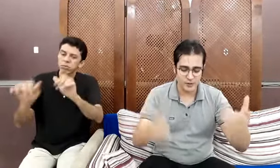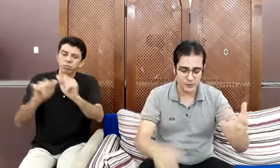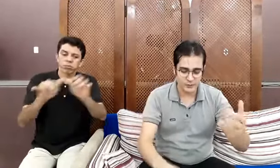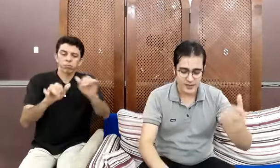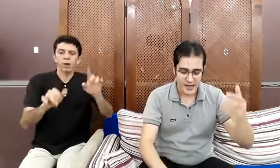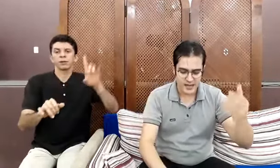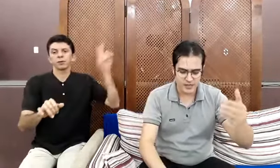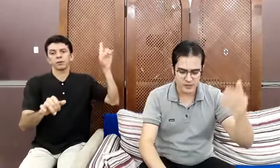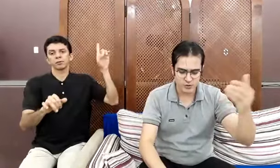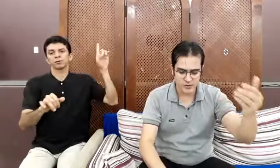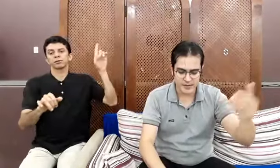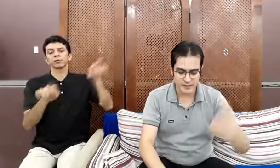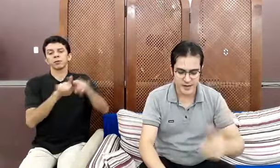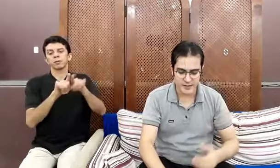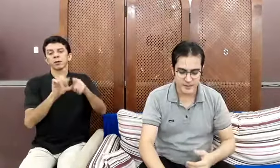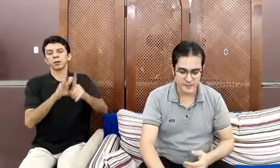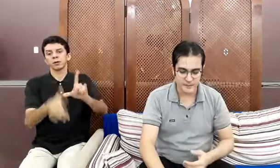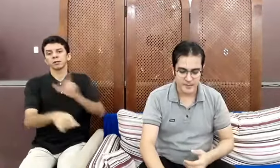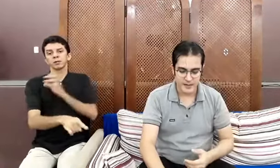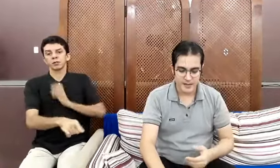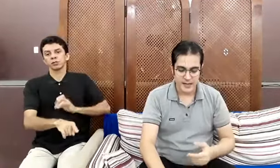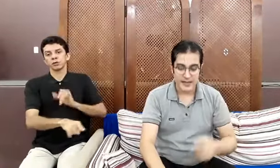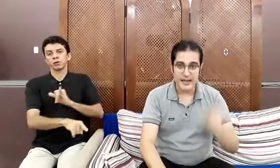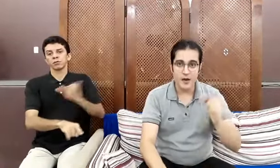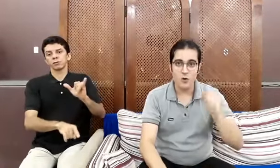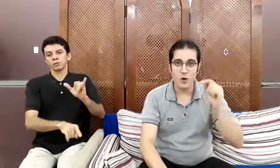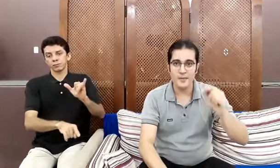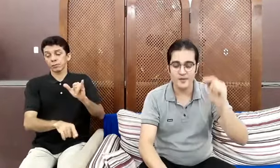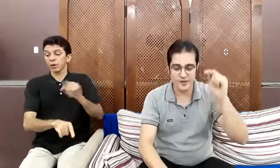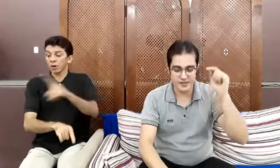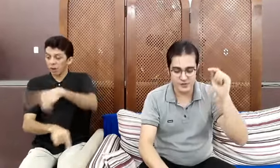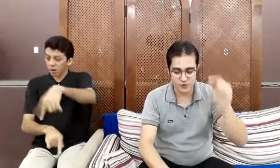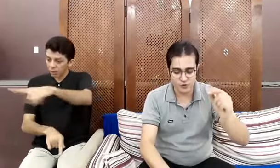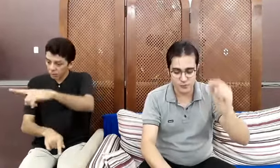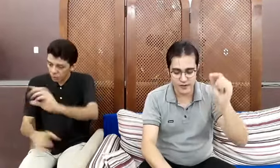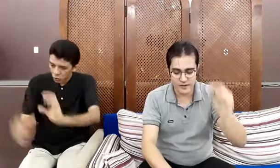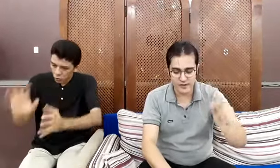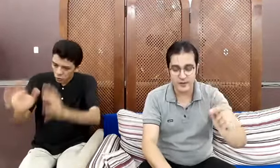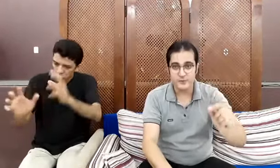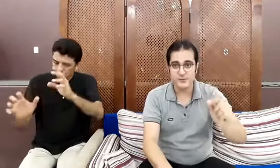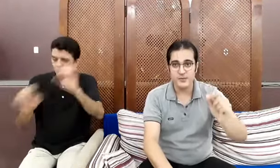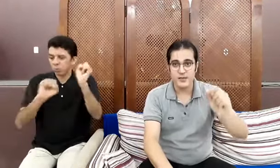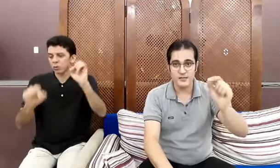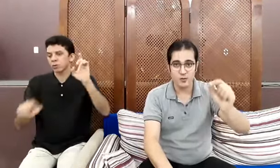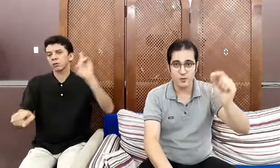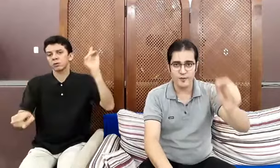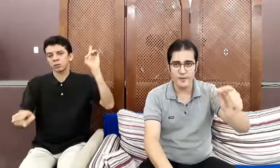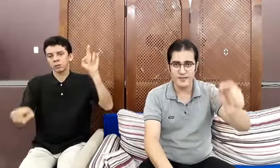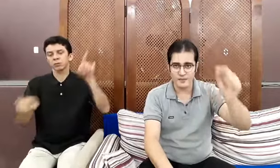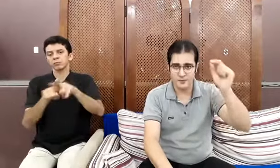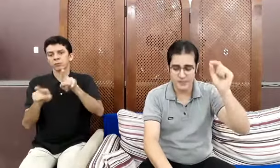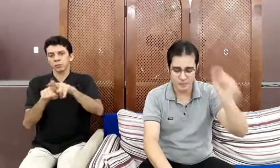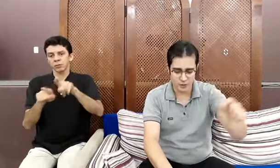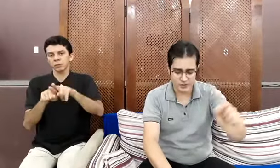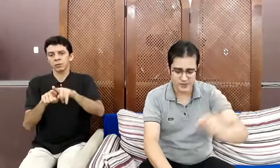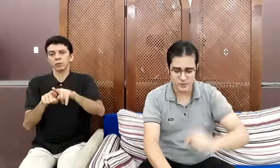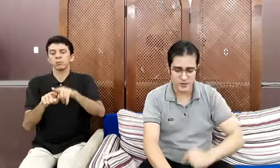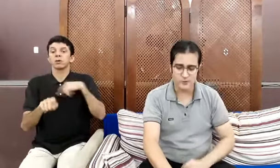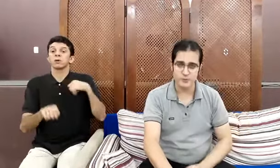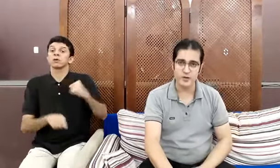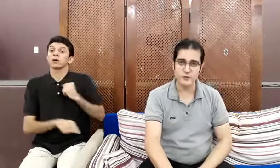por Deus, à região da Judéia e Samaria. Lá ocorrem manifestações do poder de Deus, que são confirmadas pelos